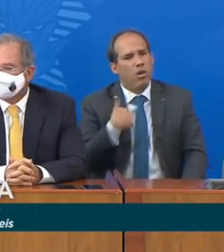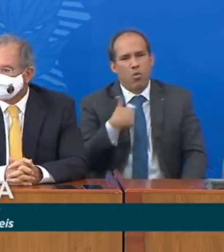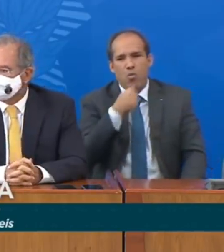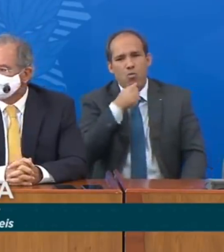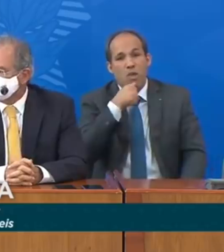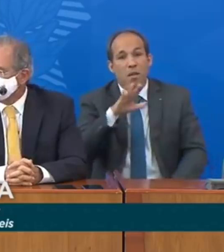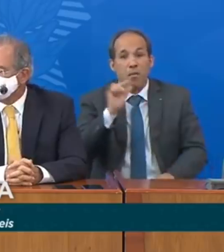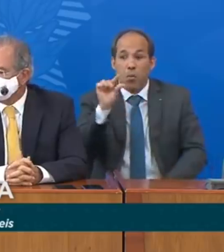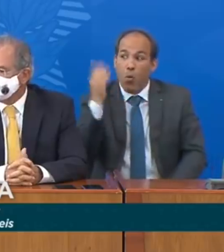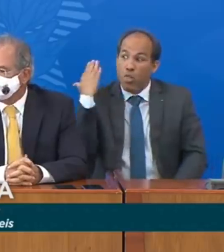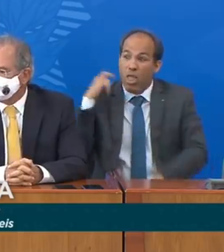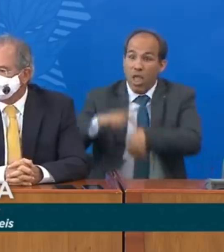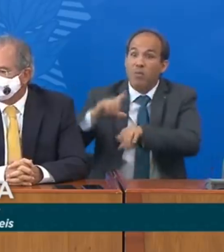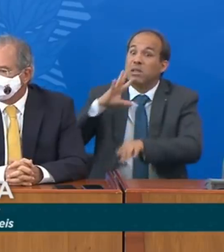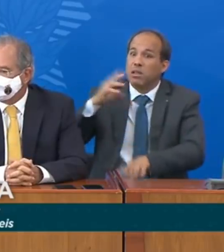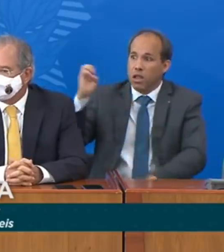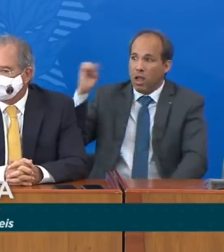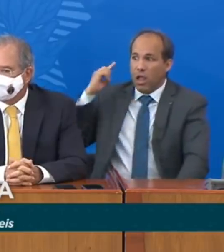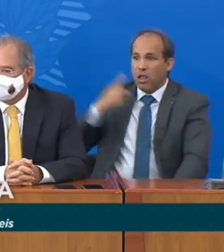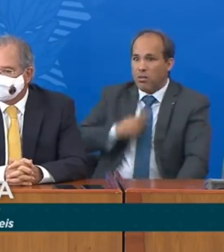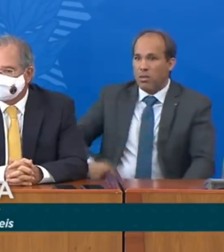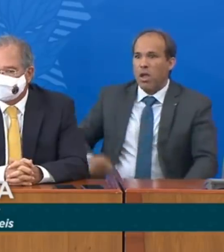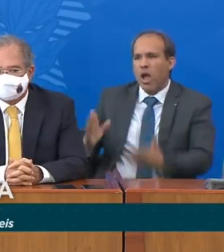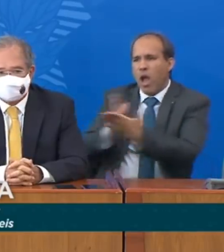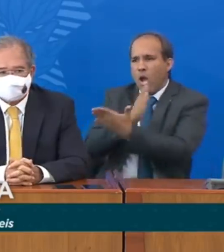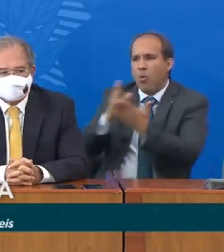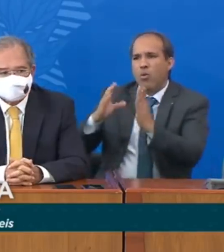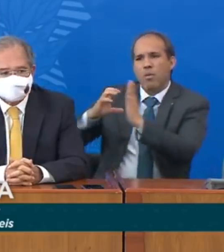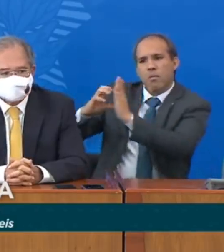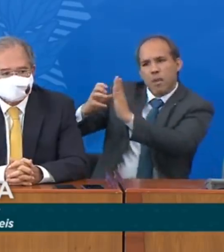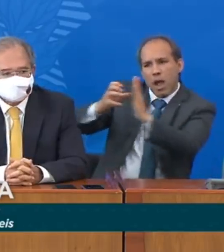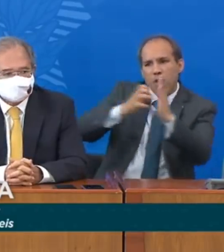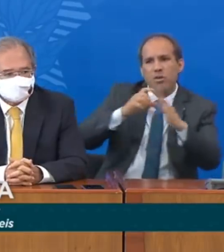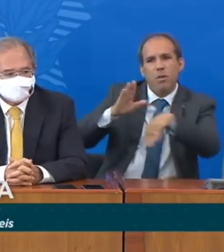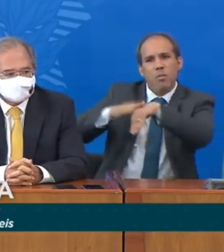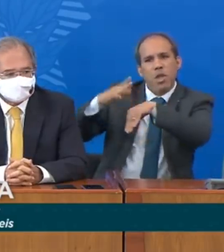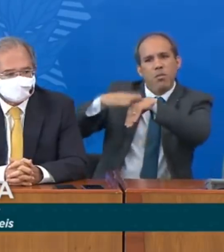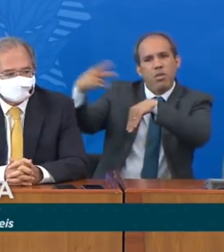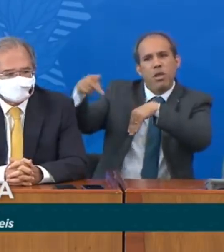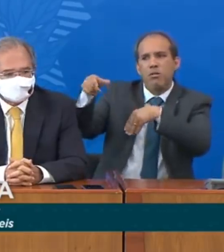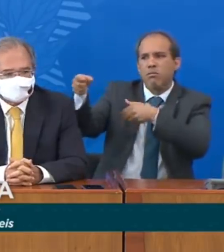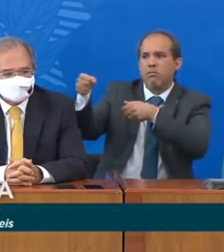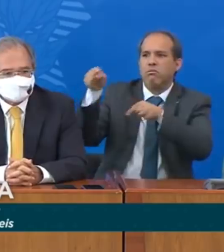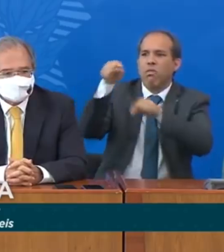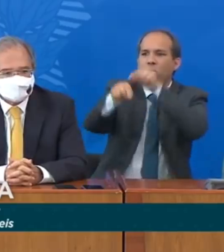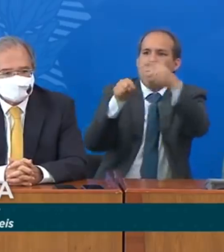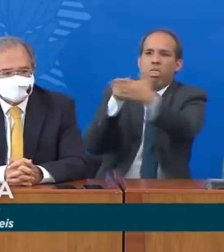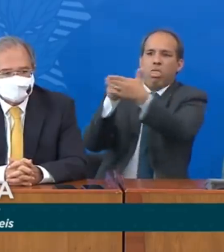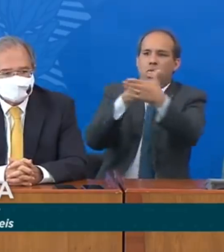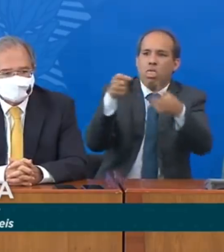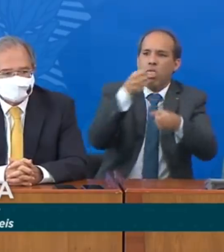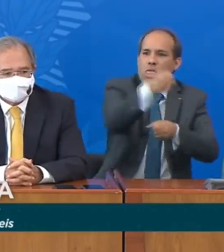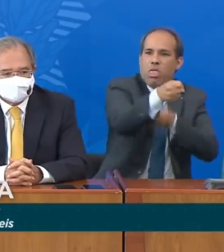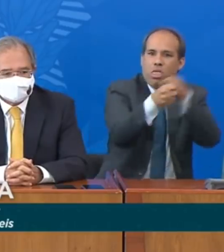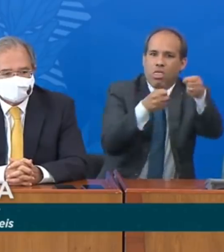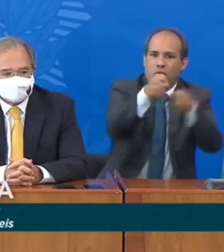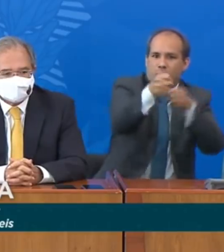próximo, onde alguns partidos políticos indicavam diretores da Petrobras. E nós tivemos pela